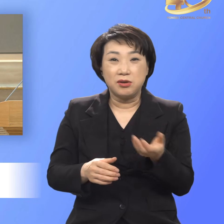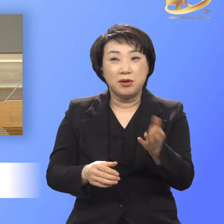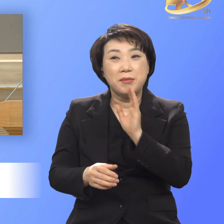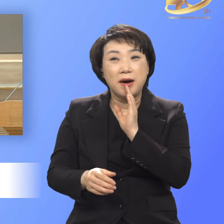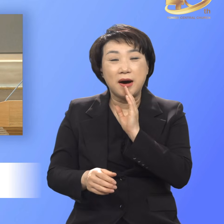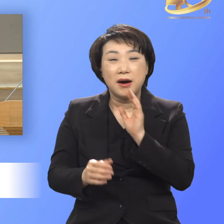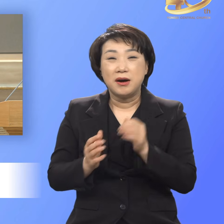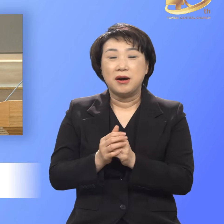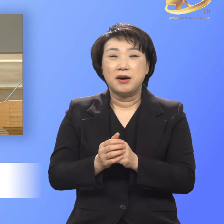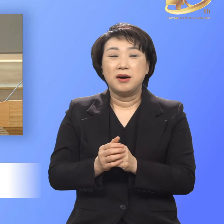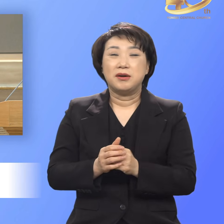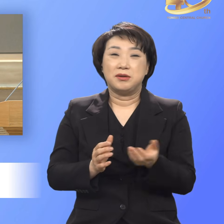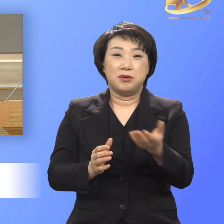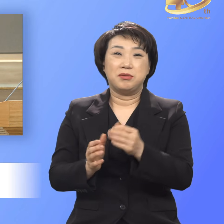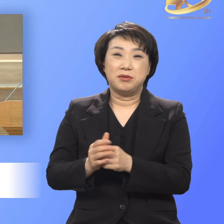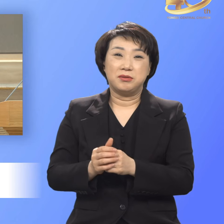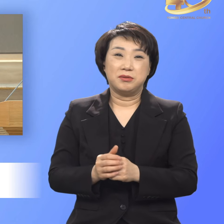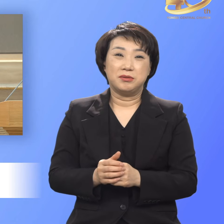엄청난 데를 가야 되는데